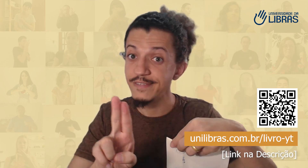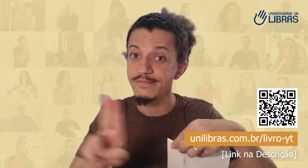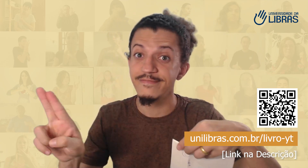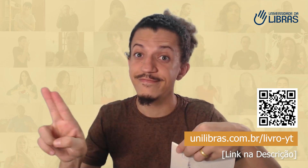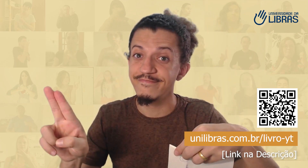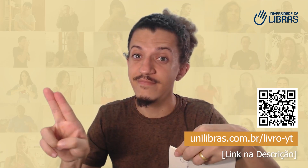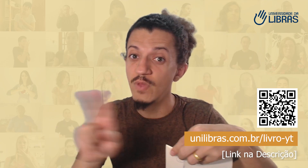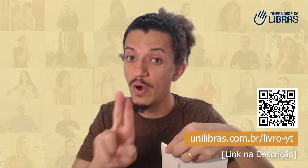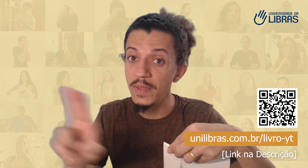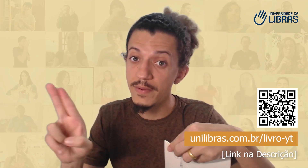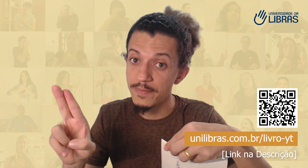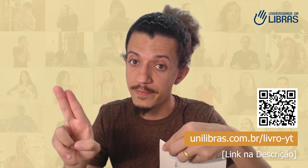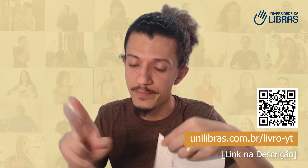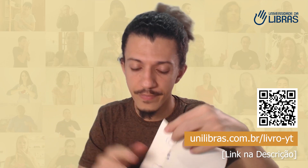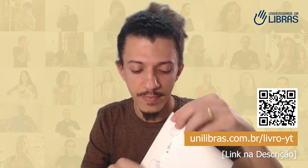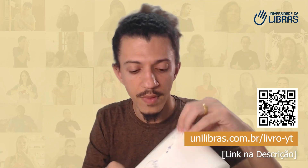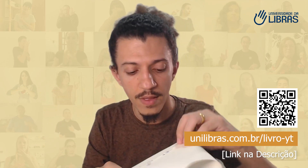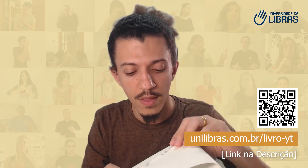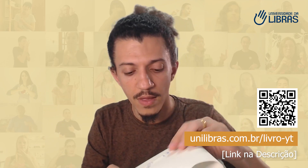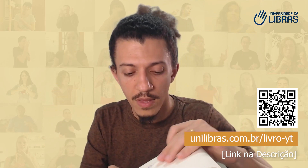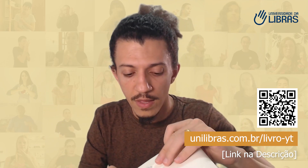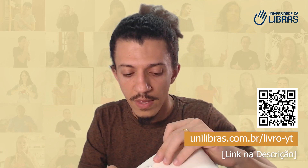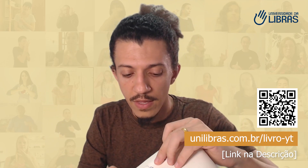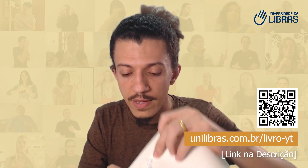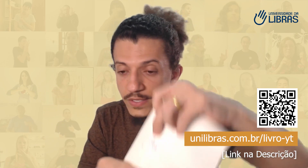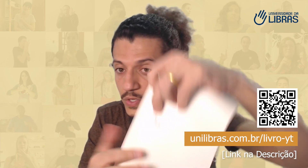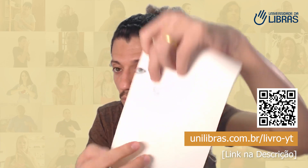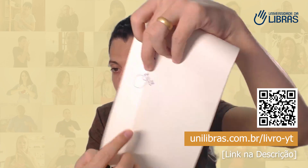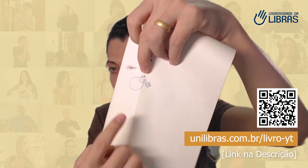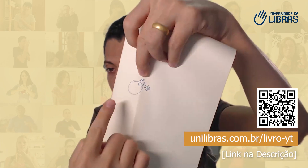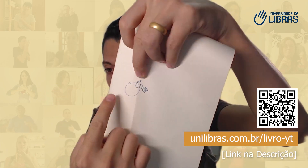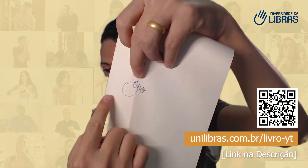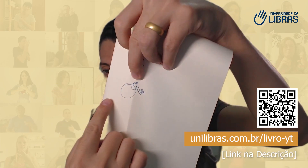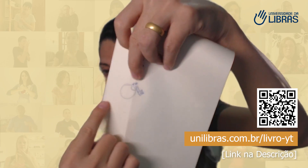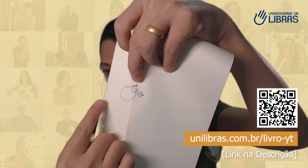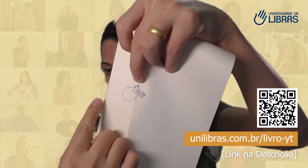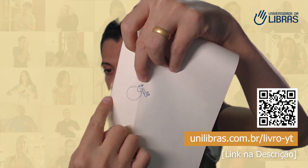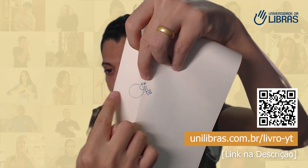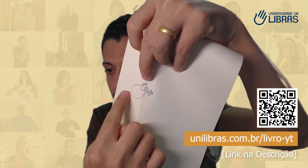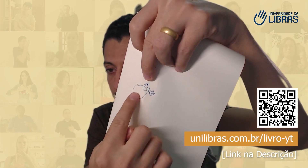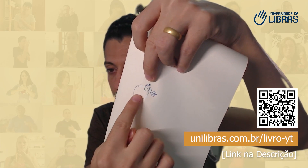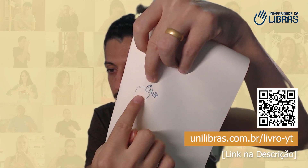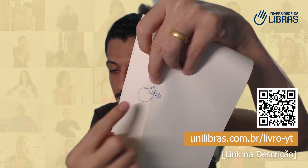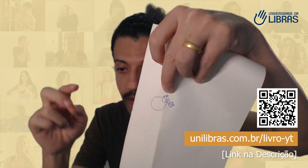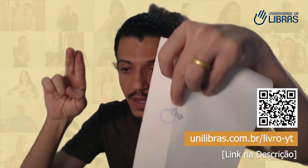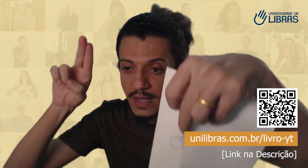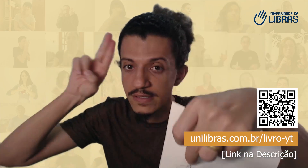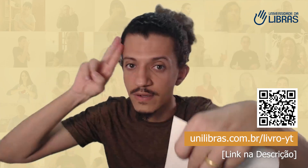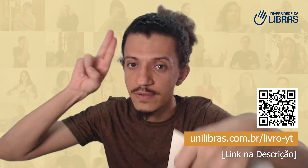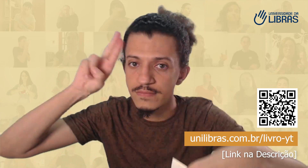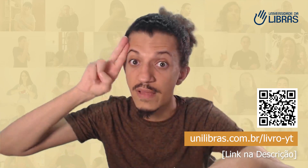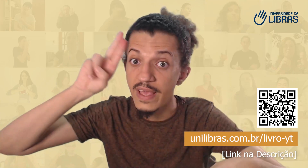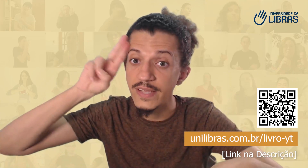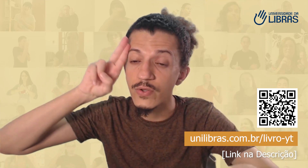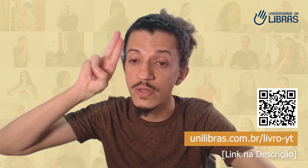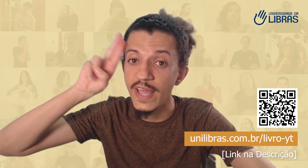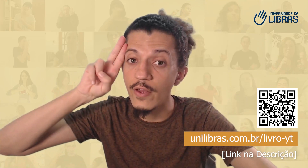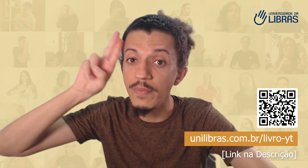assim, nome. E esse outro sinal aqui embaixo, assim, ó, escoteiro